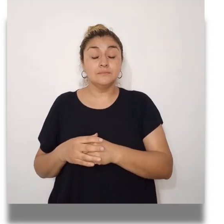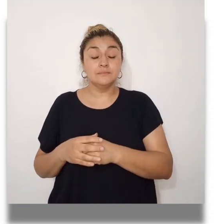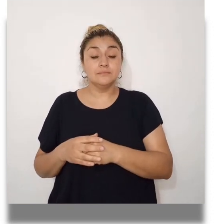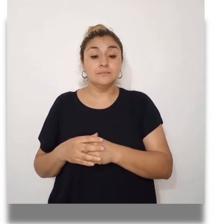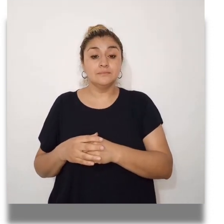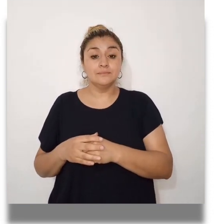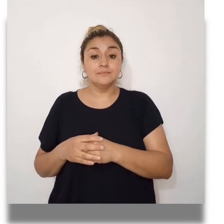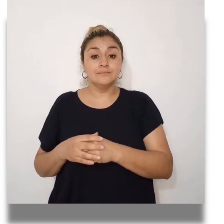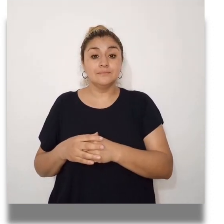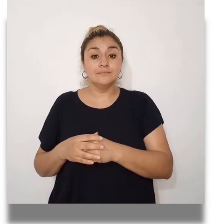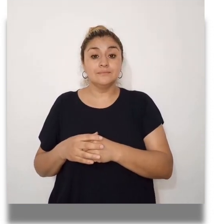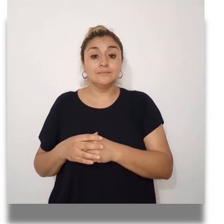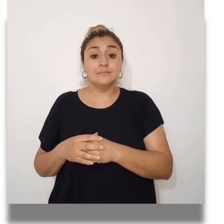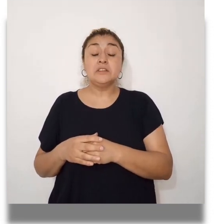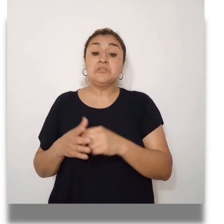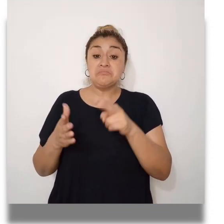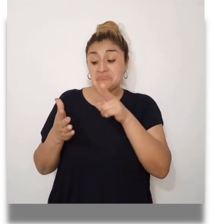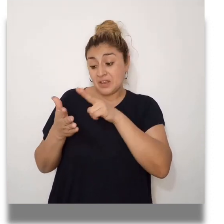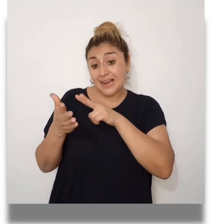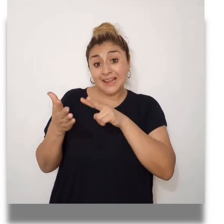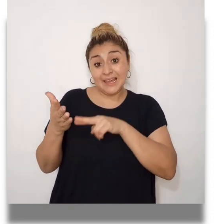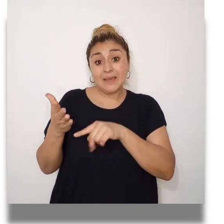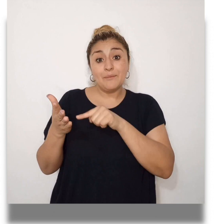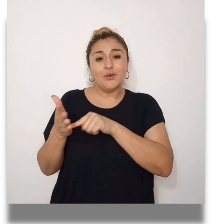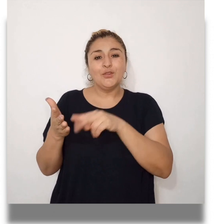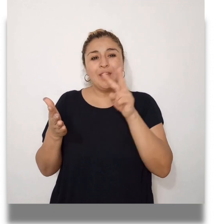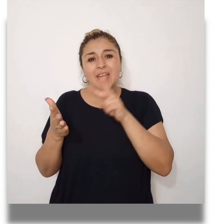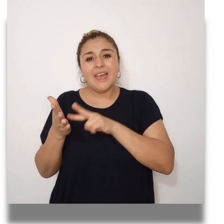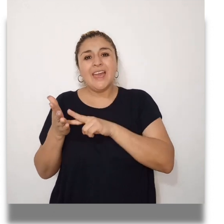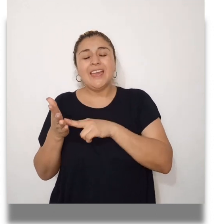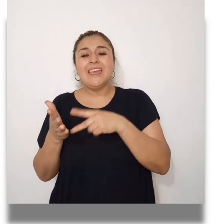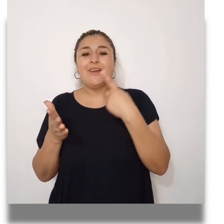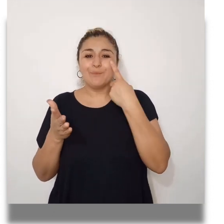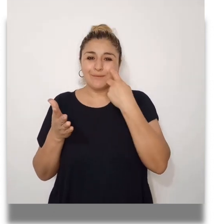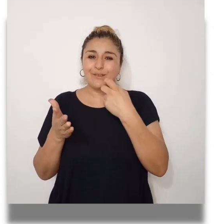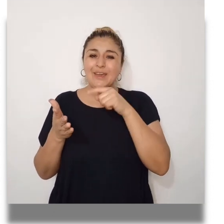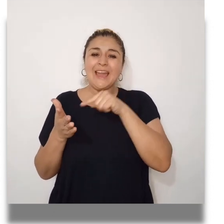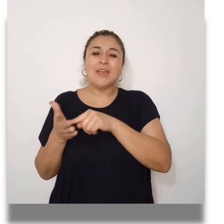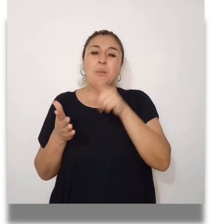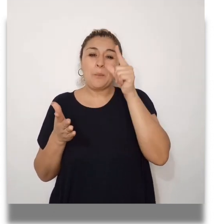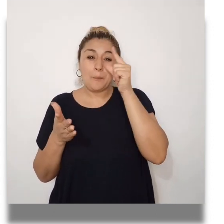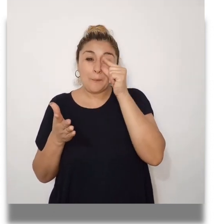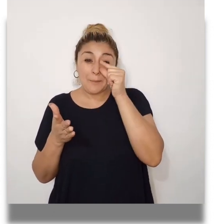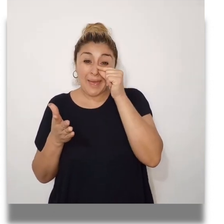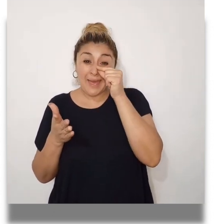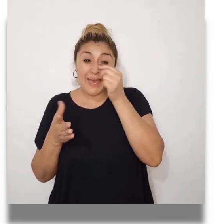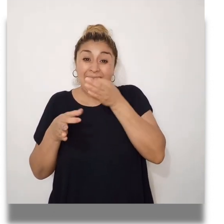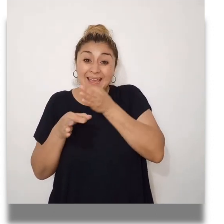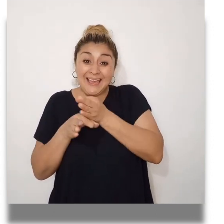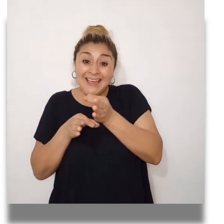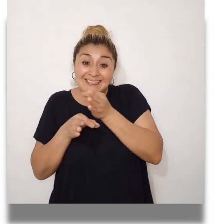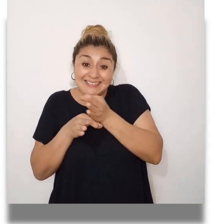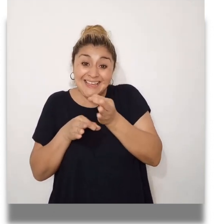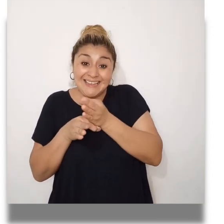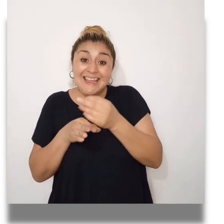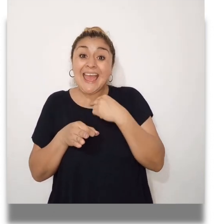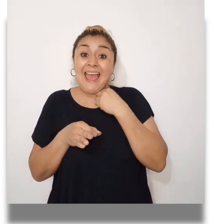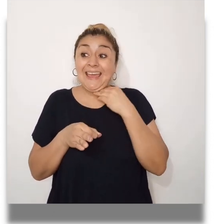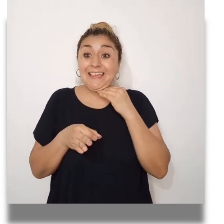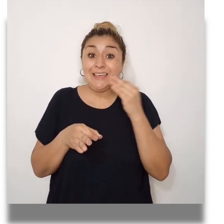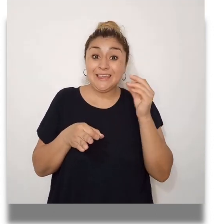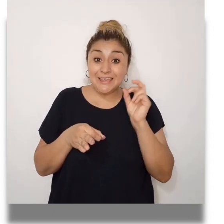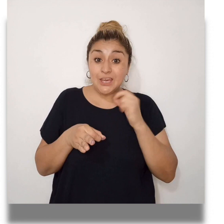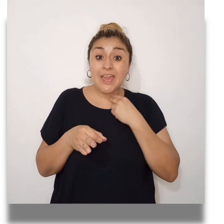et à acquérir la sagesse. Vemos a un padre que da consejo y anima a su hijo